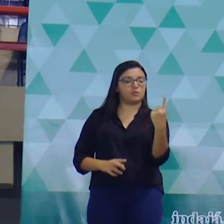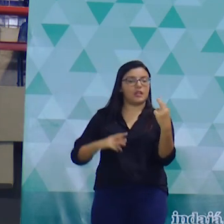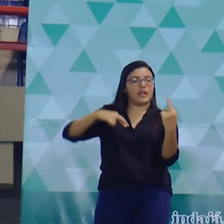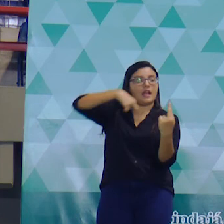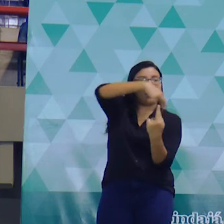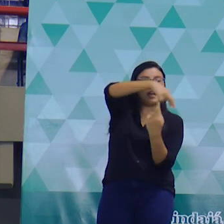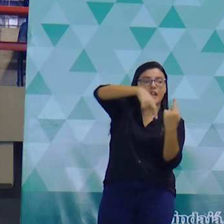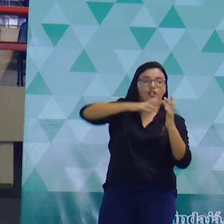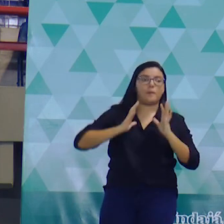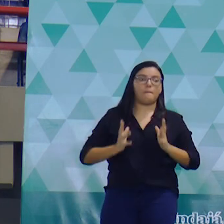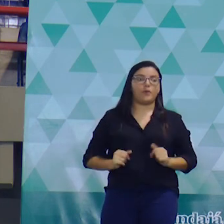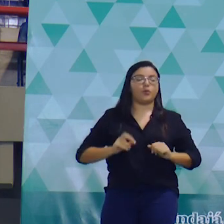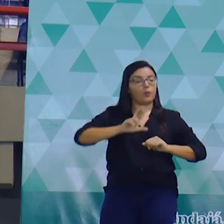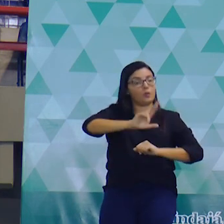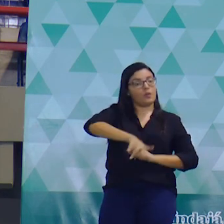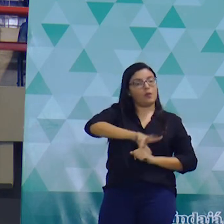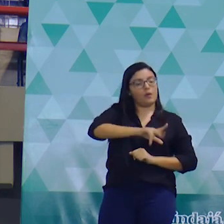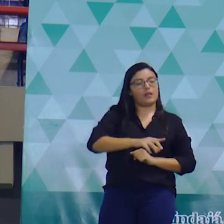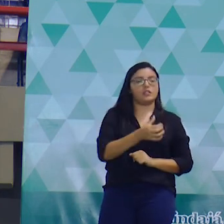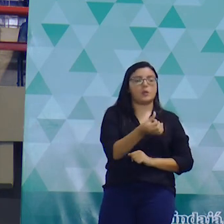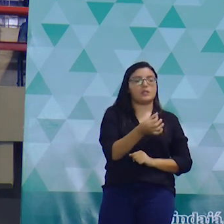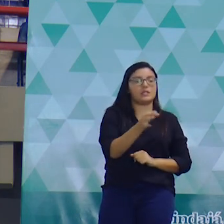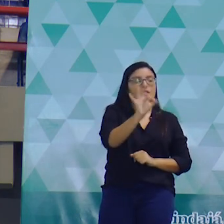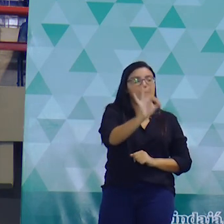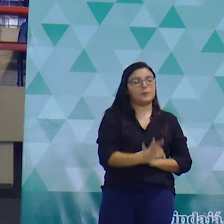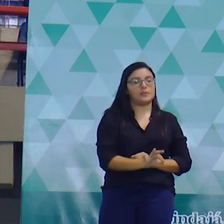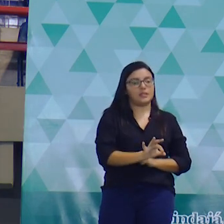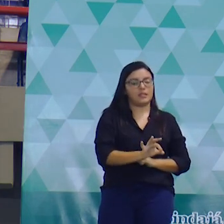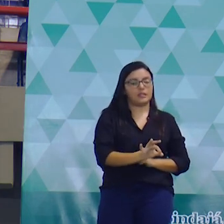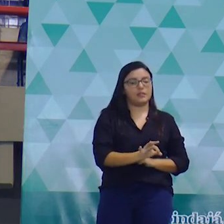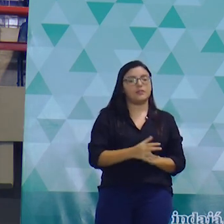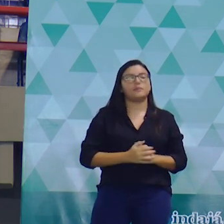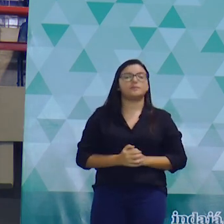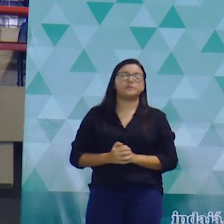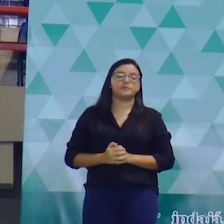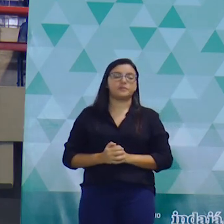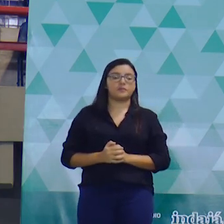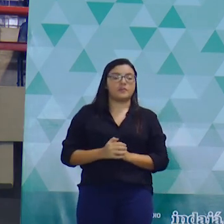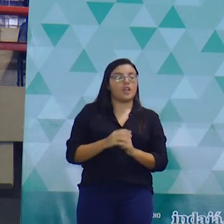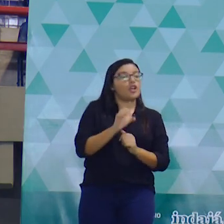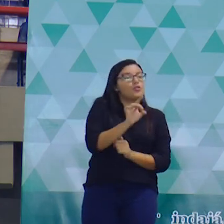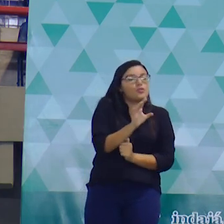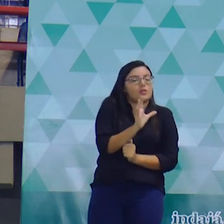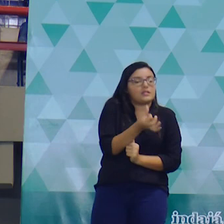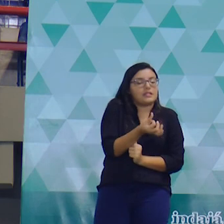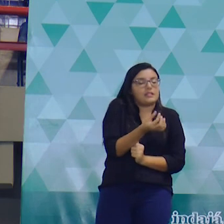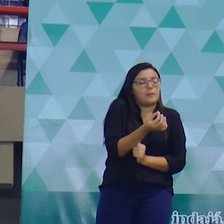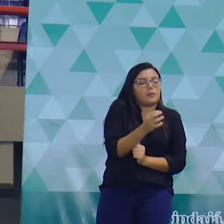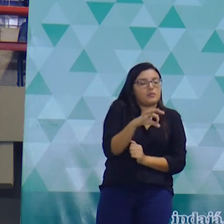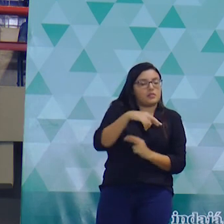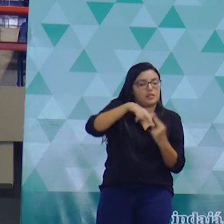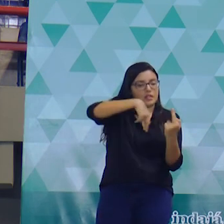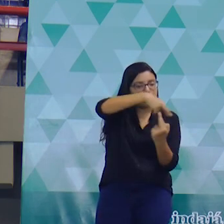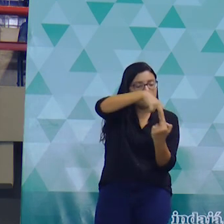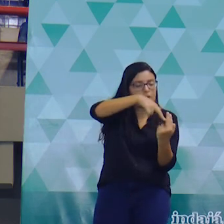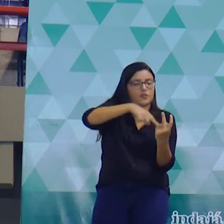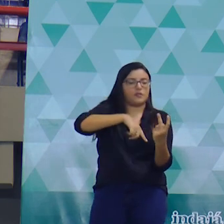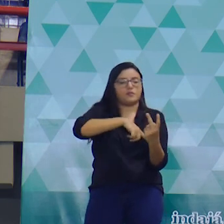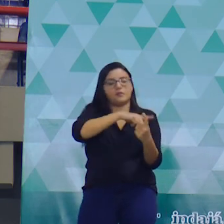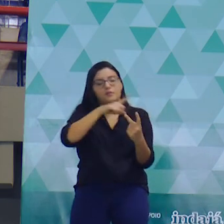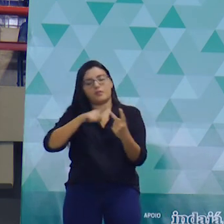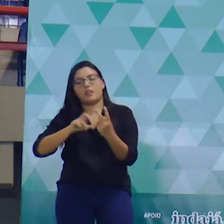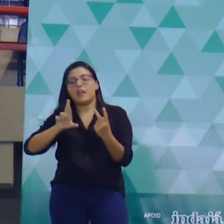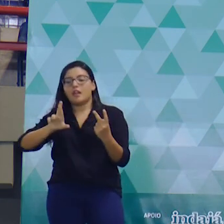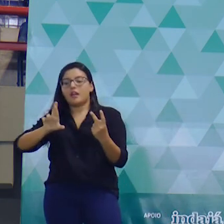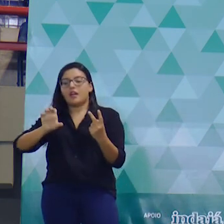Reagente não é puro, ele é apenas 60% puro, então eu trabalho com 60% da massa que ele me deu. 2, o rendimento